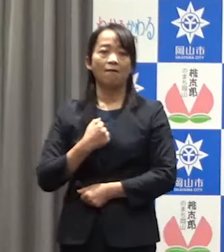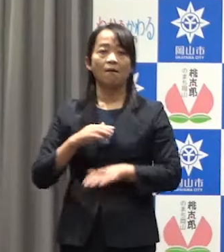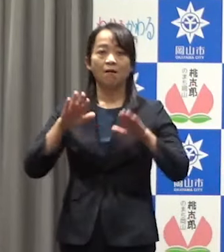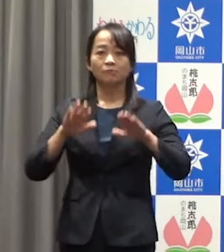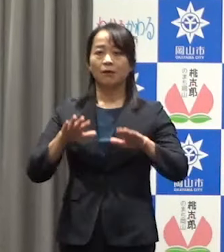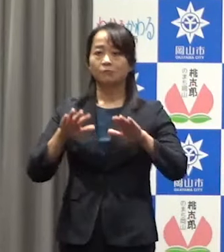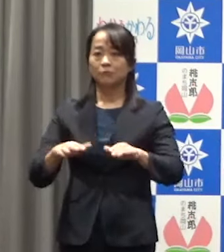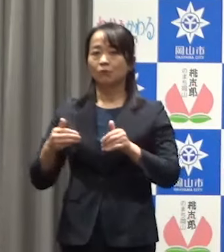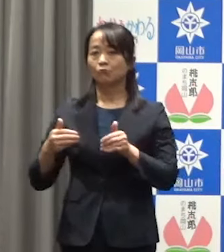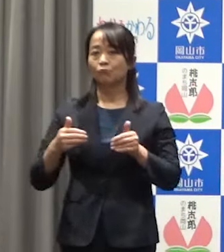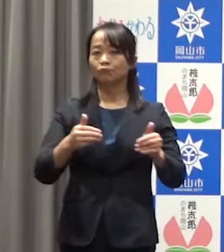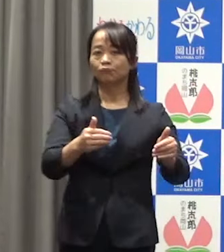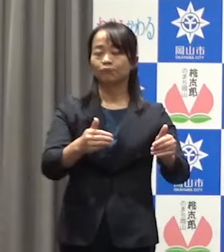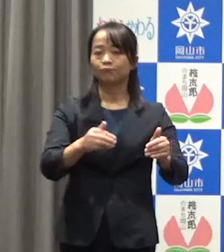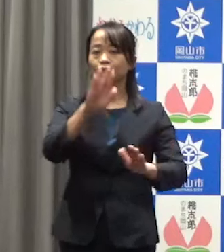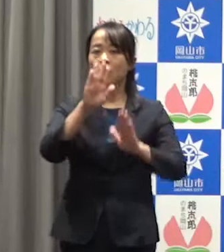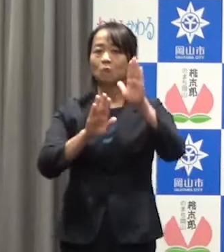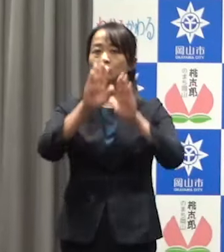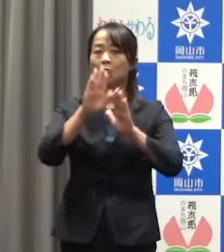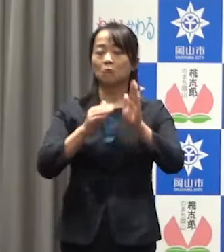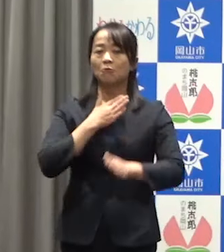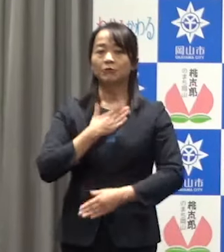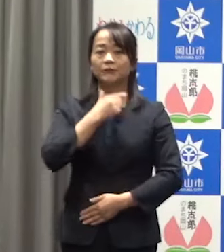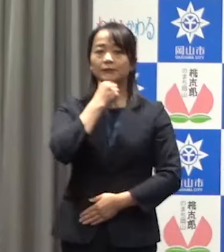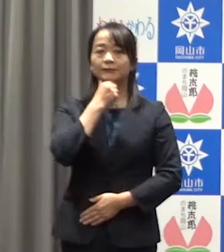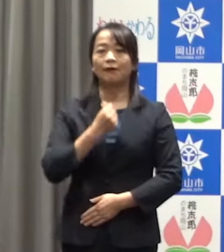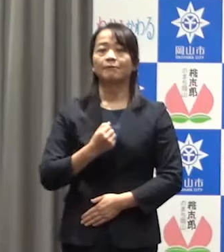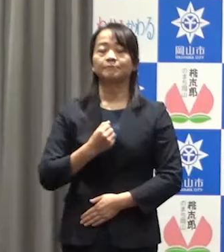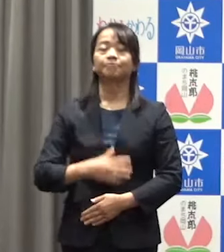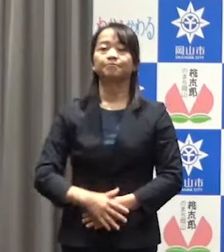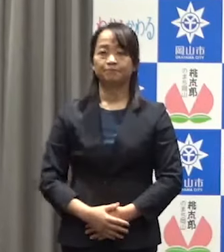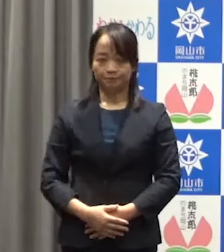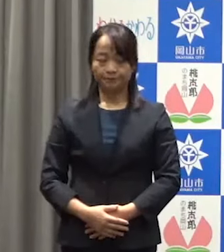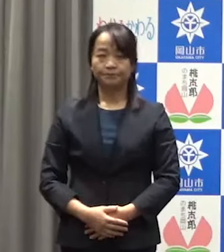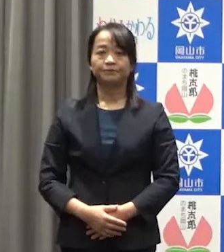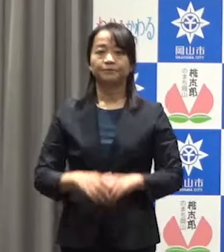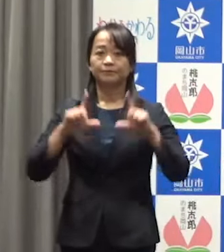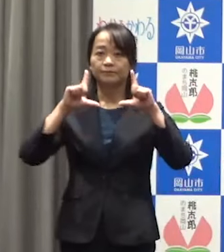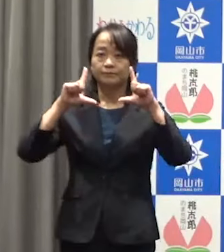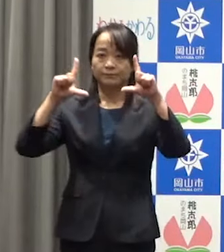況が分かっていれば教えてください。 はい、ですね、